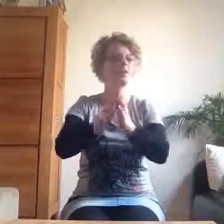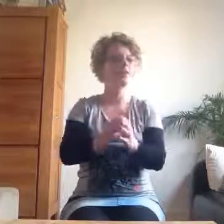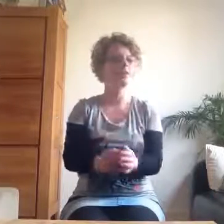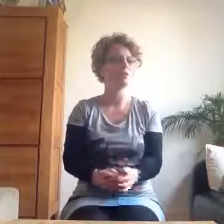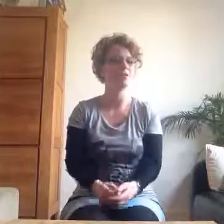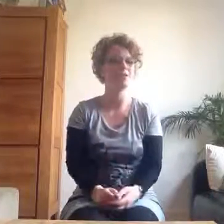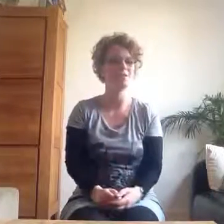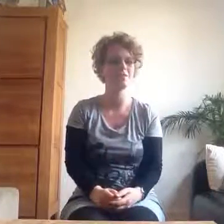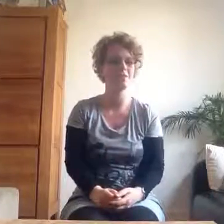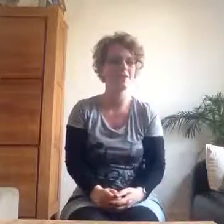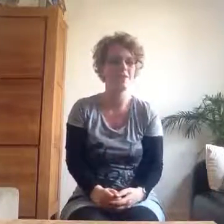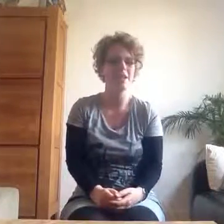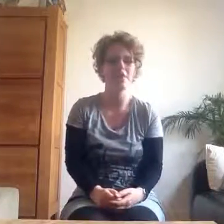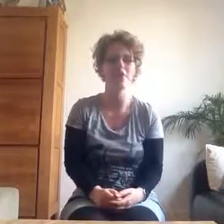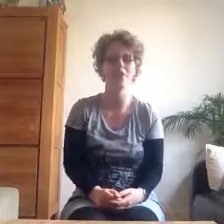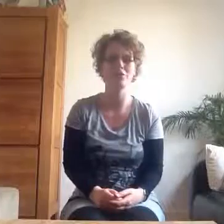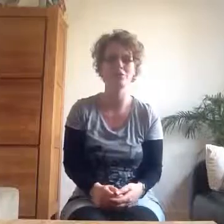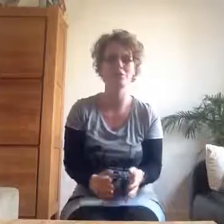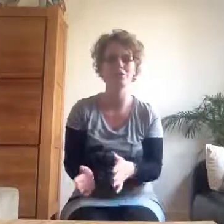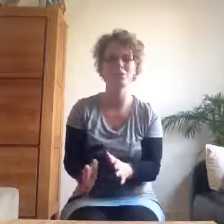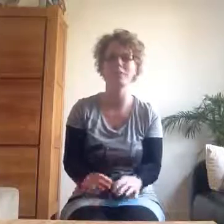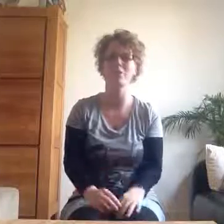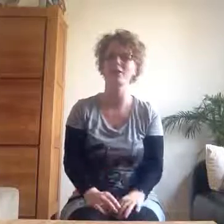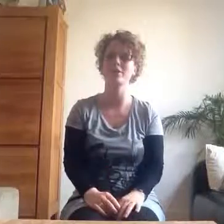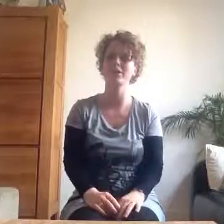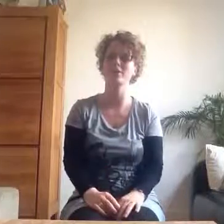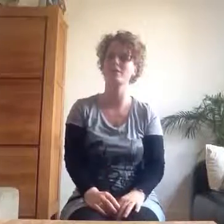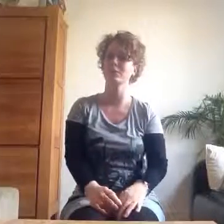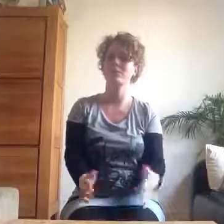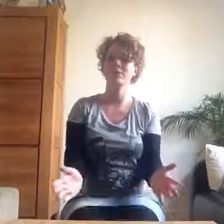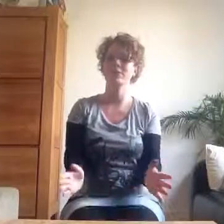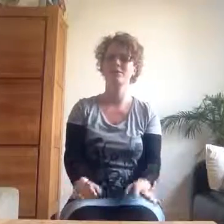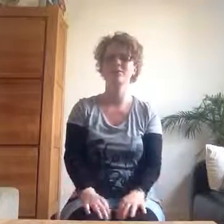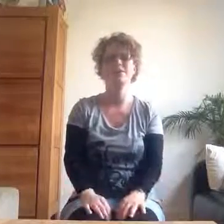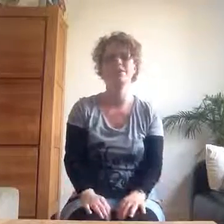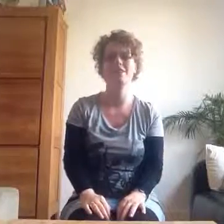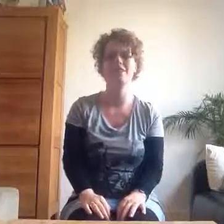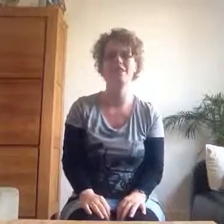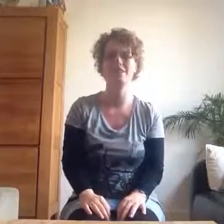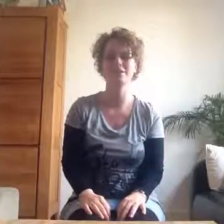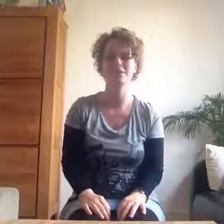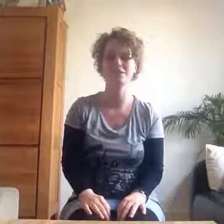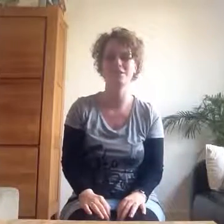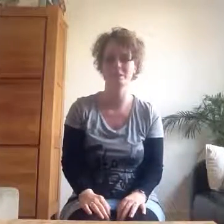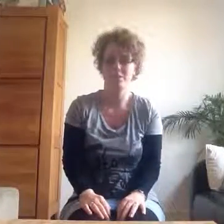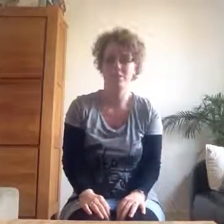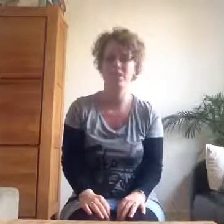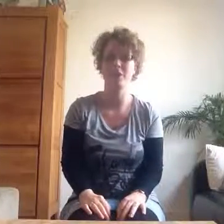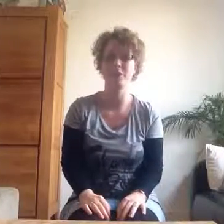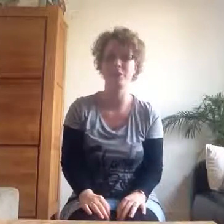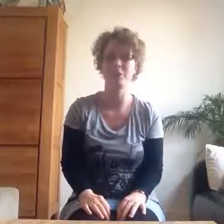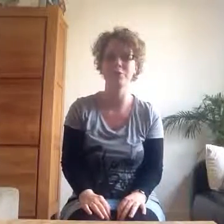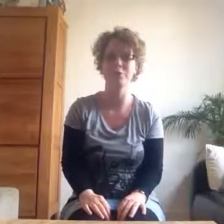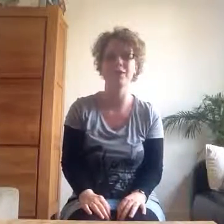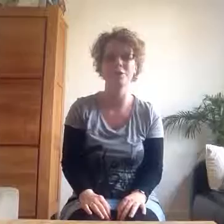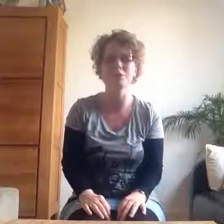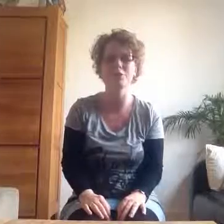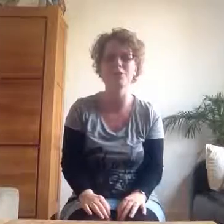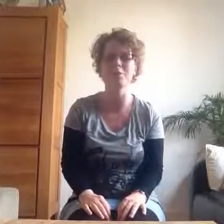Nou, nu weet ik dat iedereen een ander stukje er nog achteraan doet. Dus dat laat ik aan jullie over. Heel veel plezier